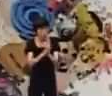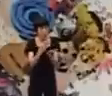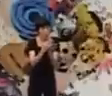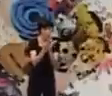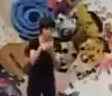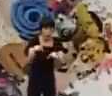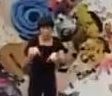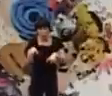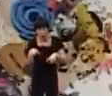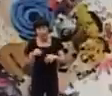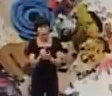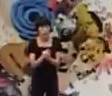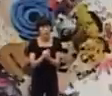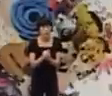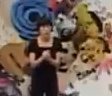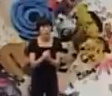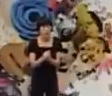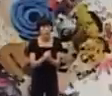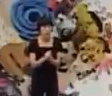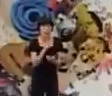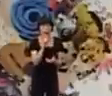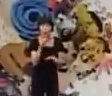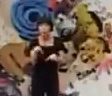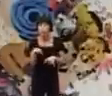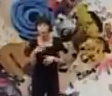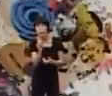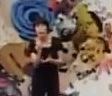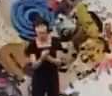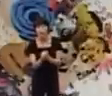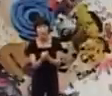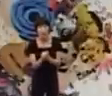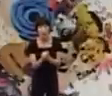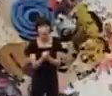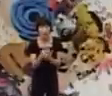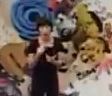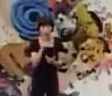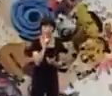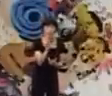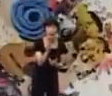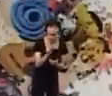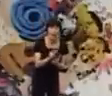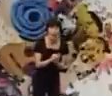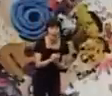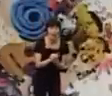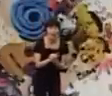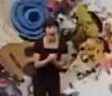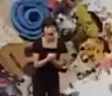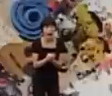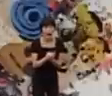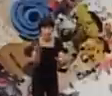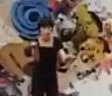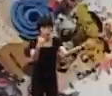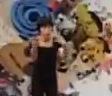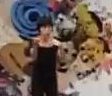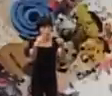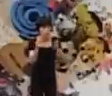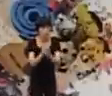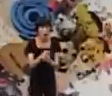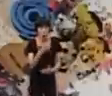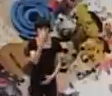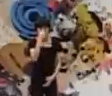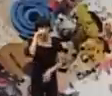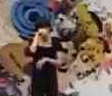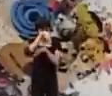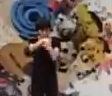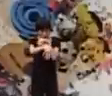各樣嘅動物嘅。啊，你哋講下啦，有啲咩玩具啊？你哋覺得？幫手講啊！打品